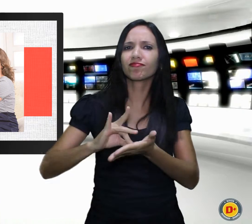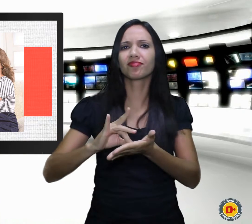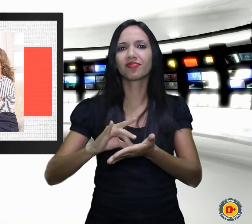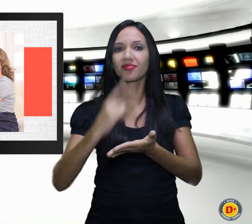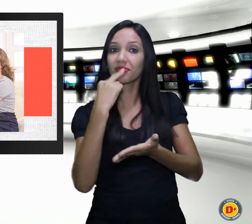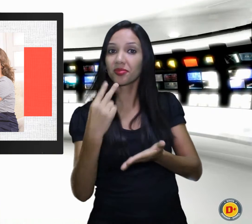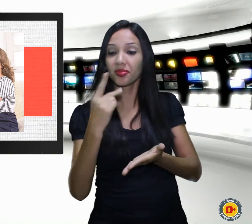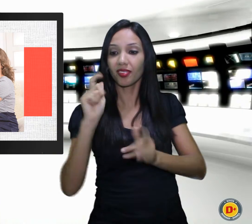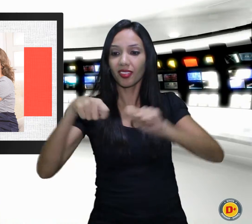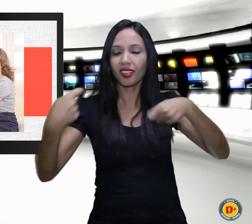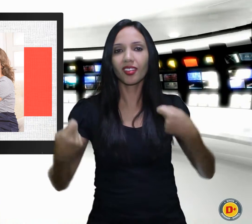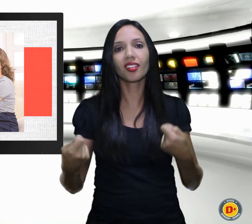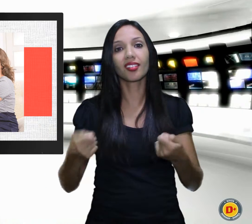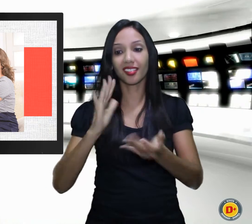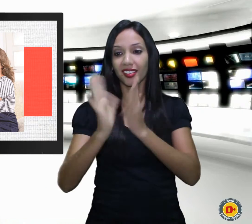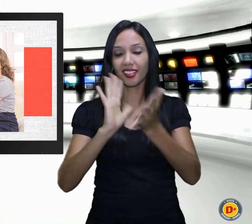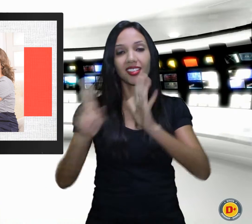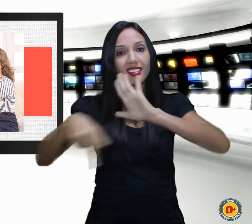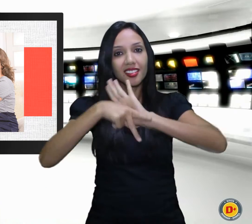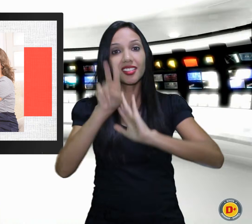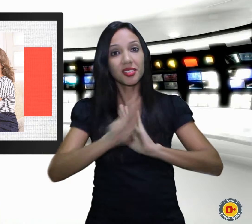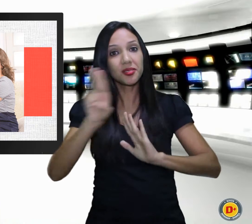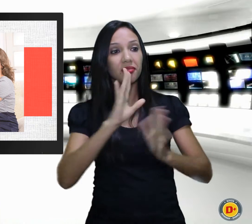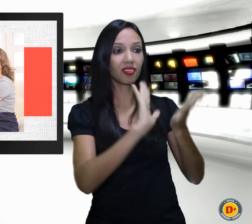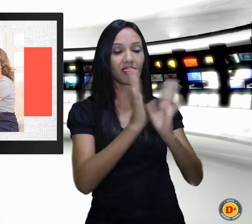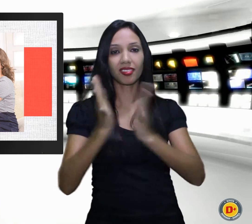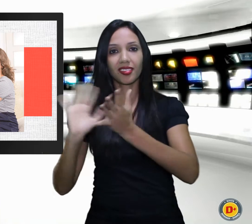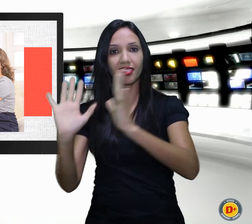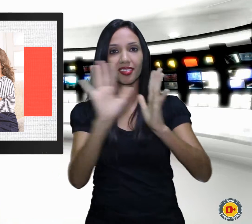usada por grande parte dessa população nativa das terras de Pindorama.